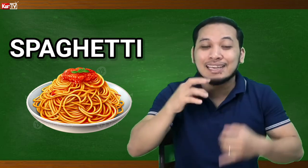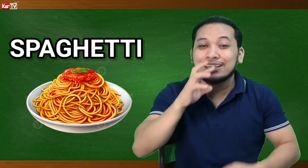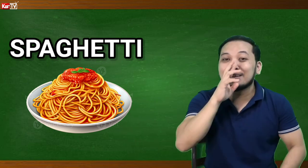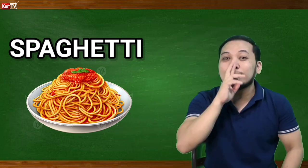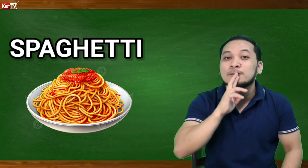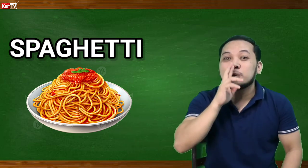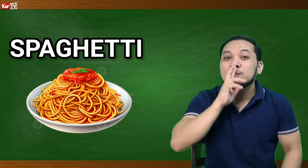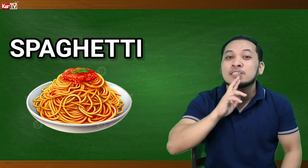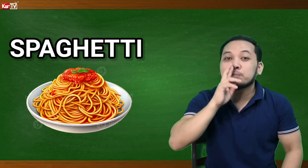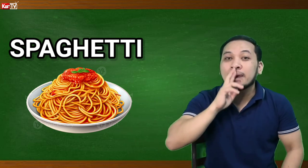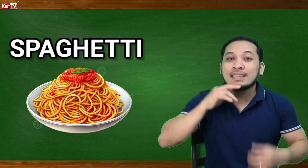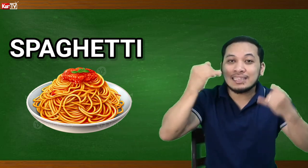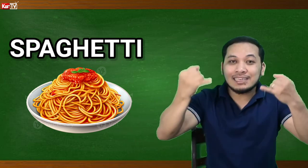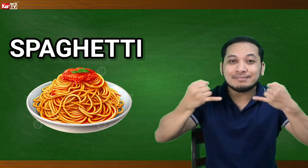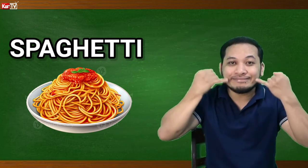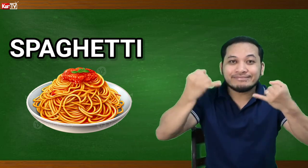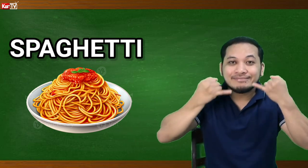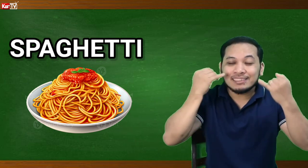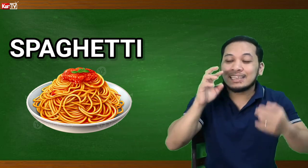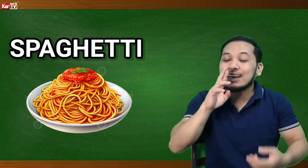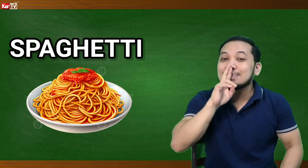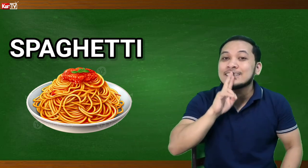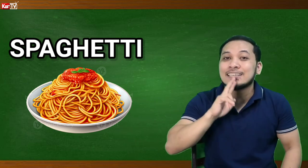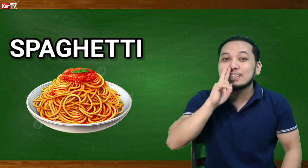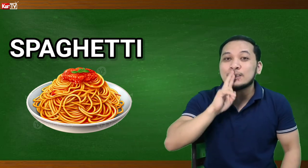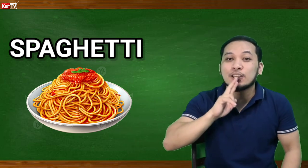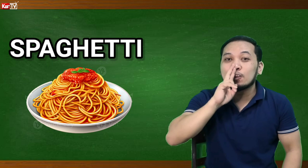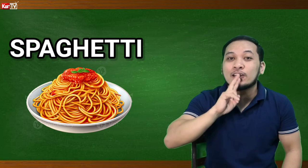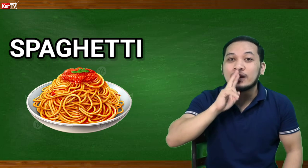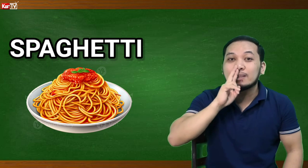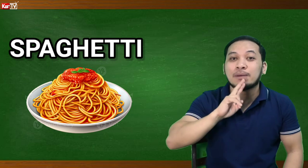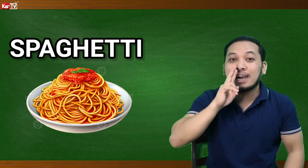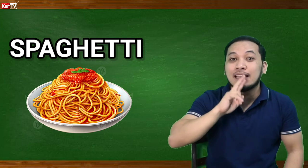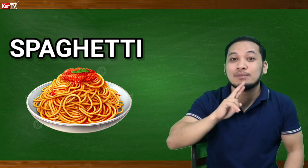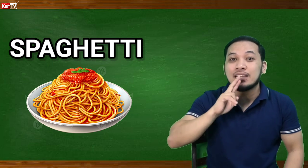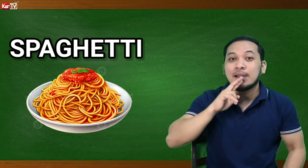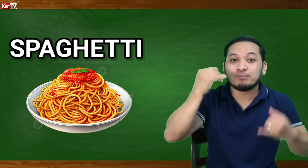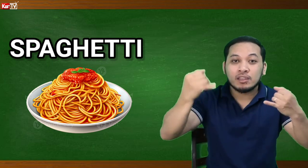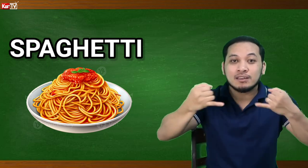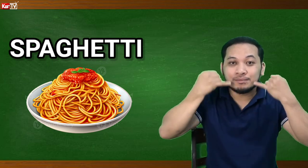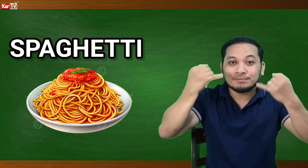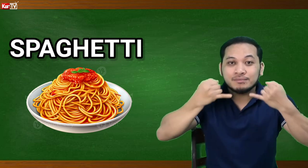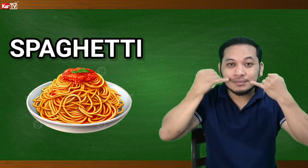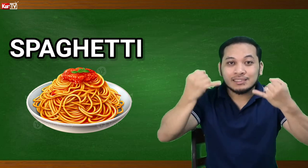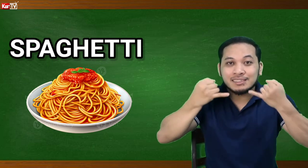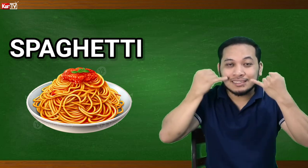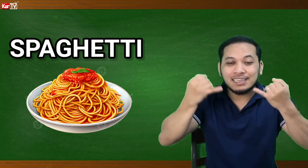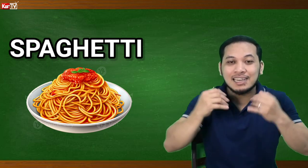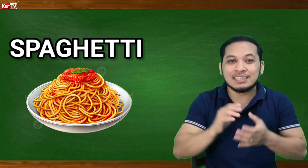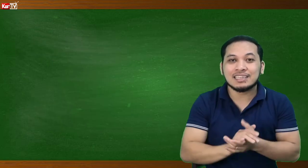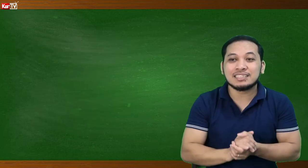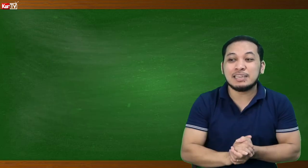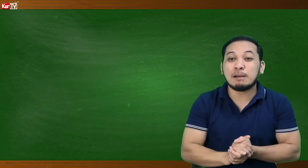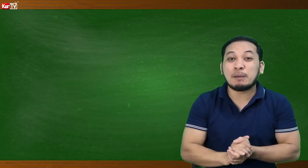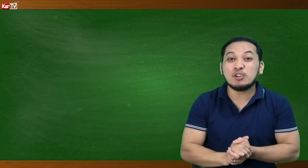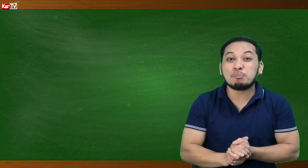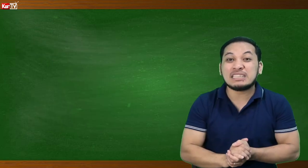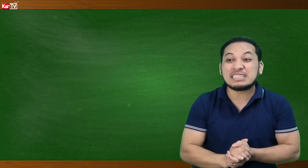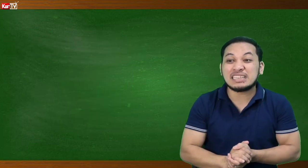Ayan o, oh. Spaghetti. Kailangan sinisenyas nyo yung color red para alam nila. Ayan, kasi iba pa yung pancit. Eh,